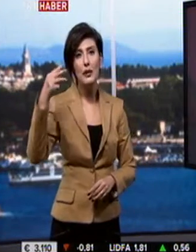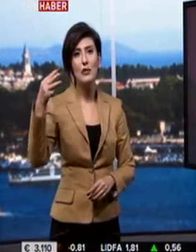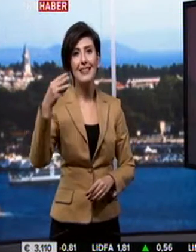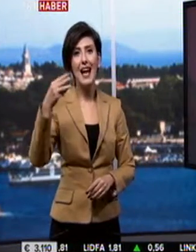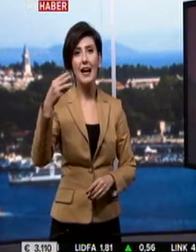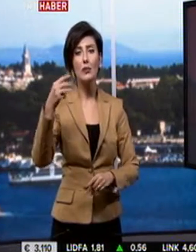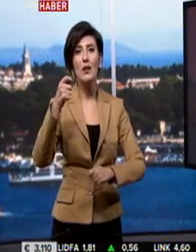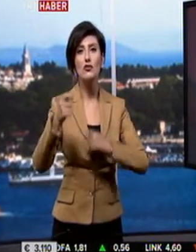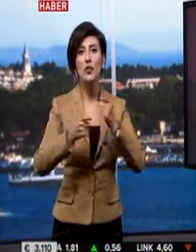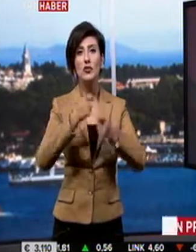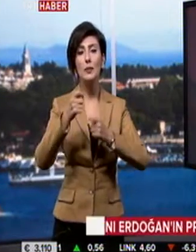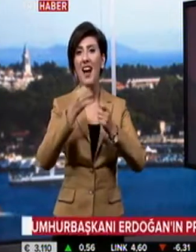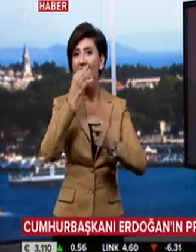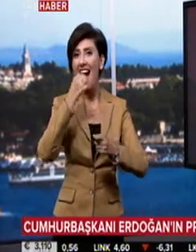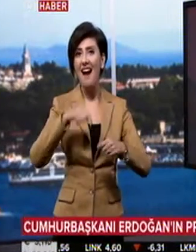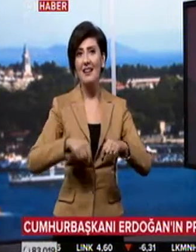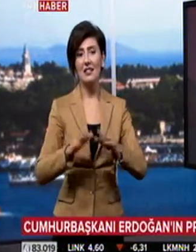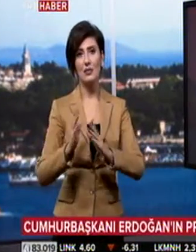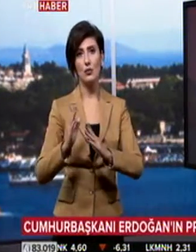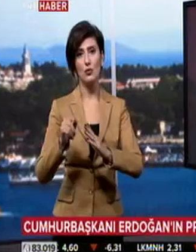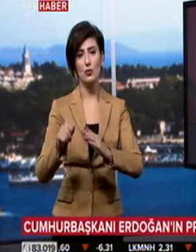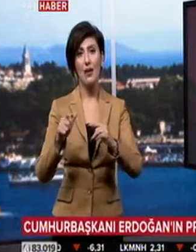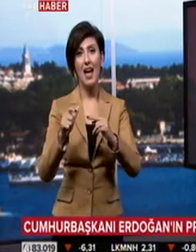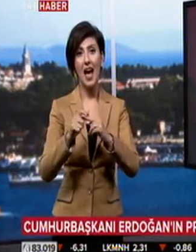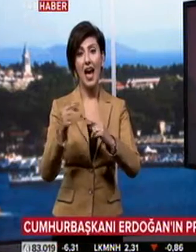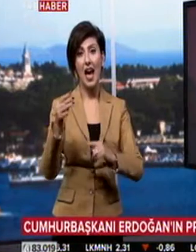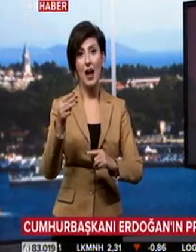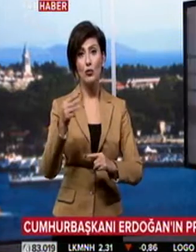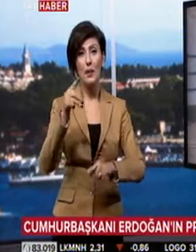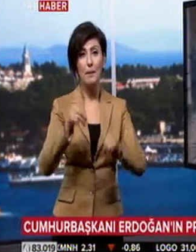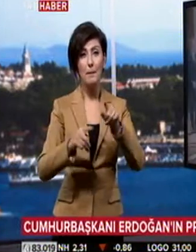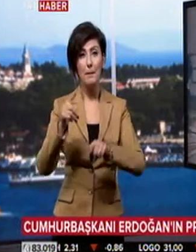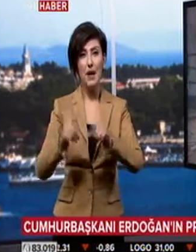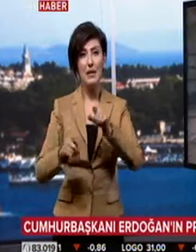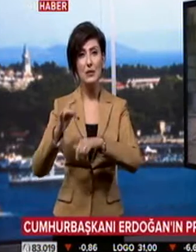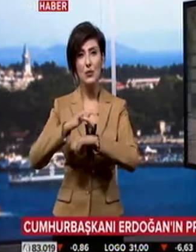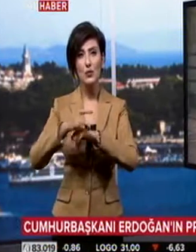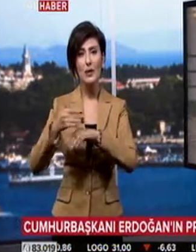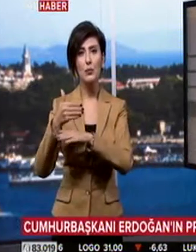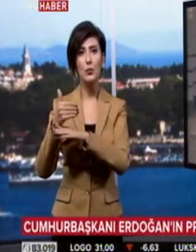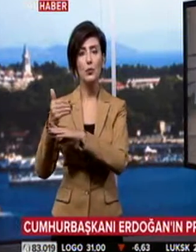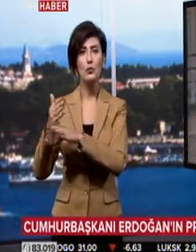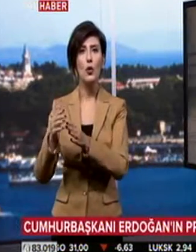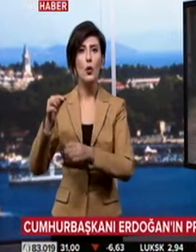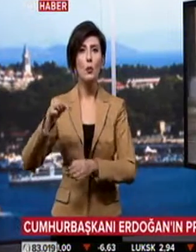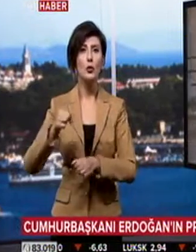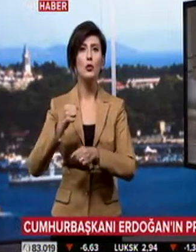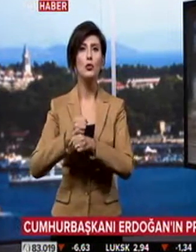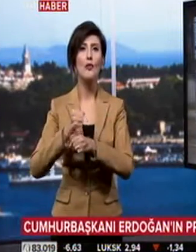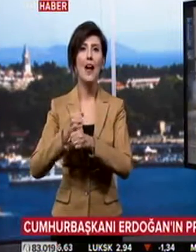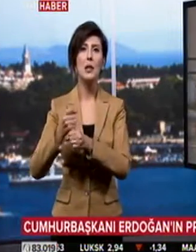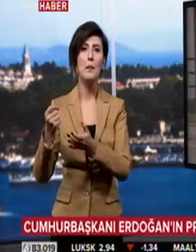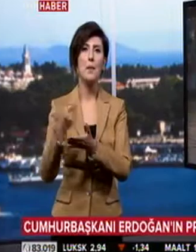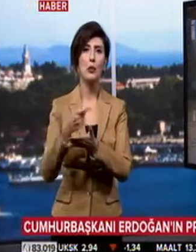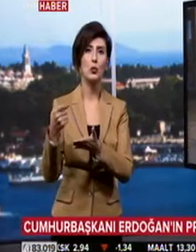Cumhurbaşkanı Recep Tayyip Erdoğan çalışmalarını Ankara'da sürdürüyor. Erdoğan'a bazı ülkelerin büyükelçileri bugün